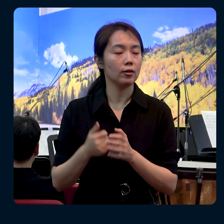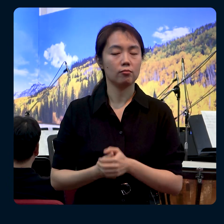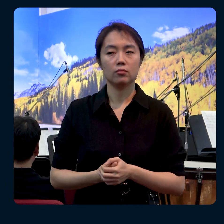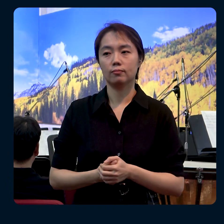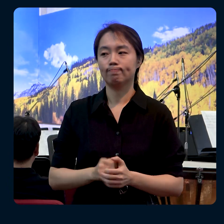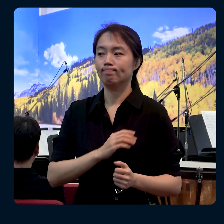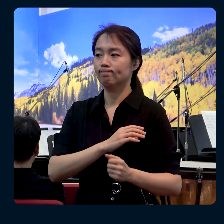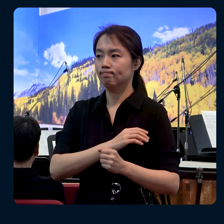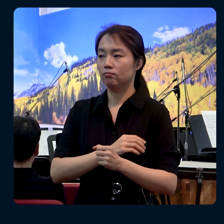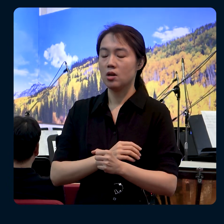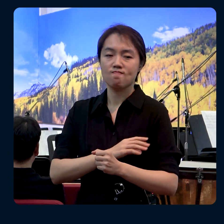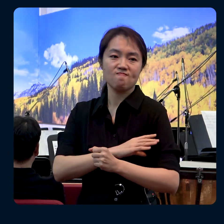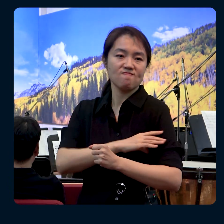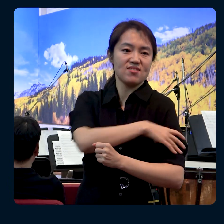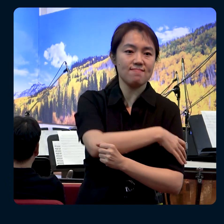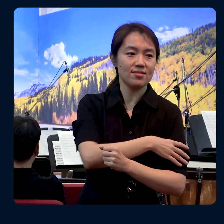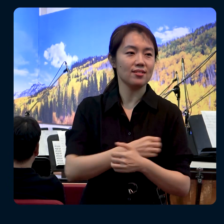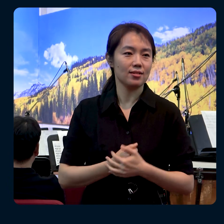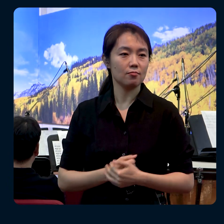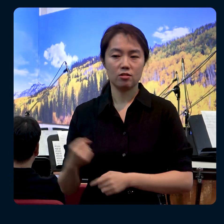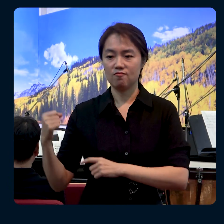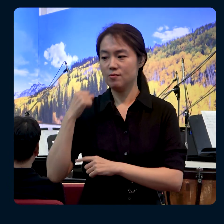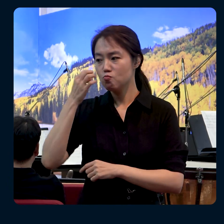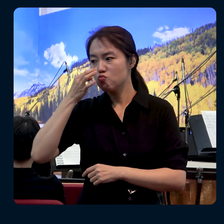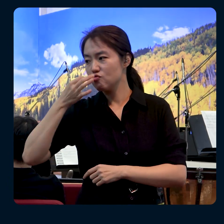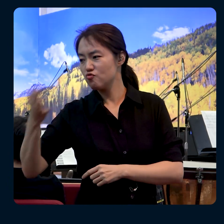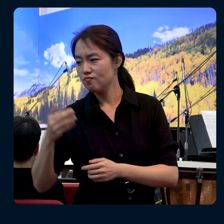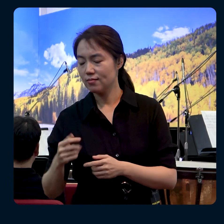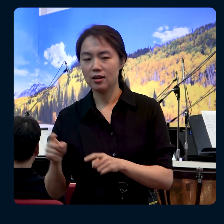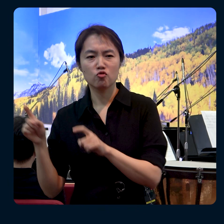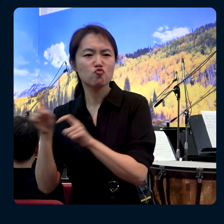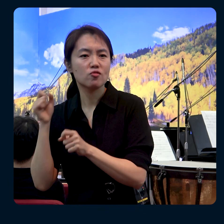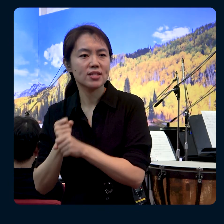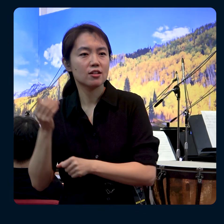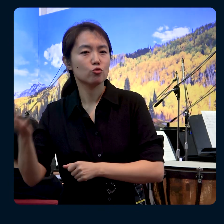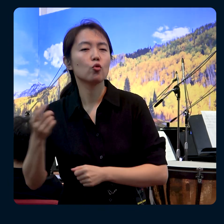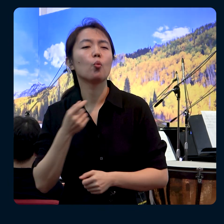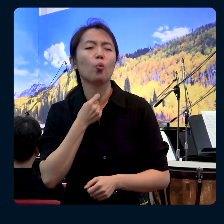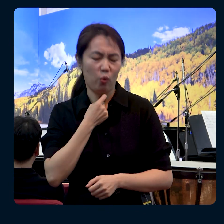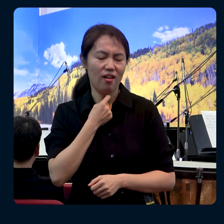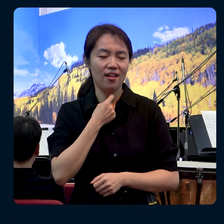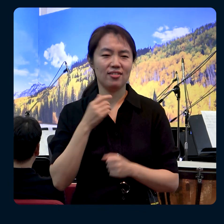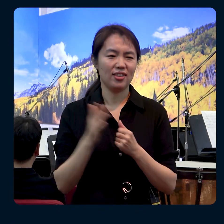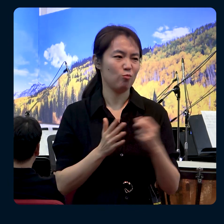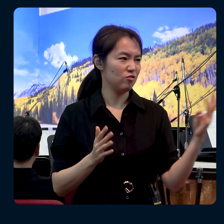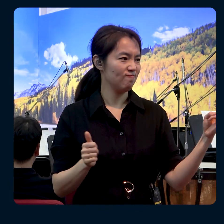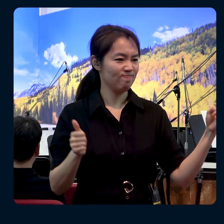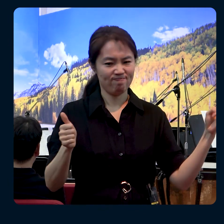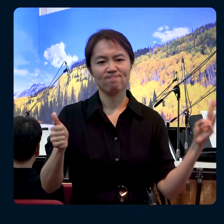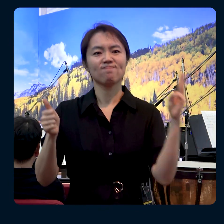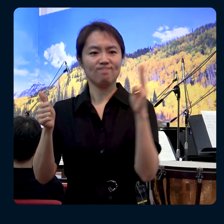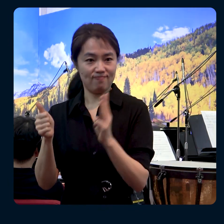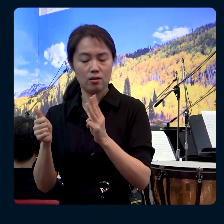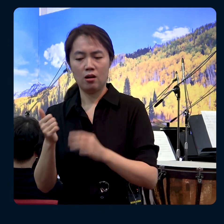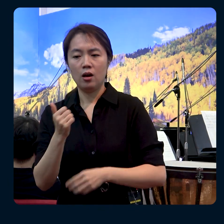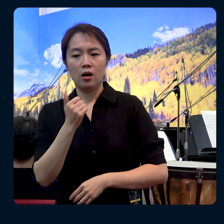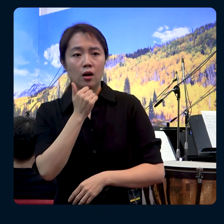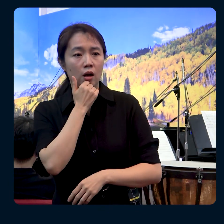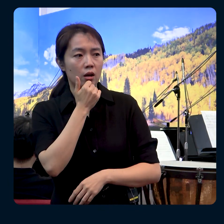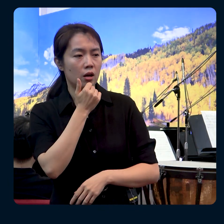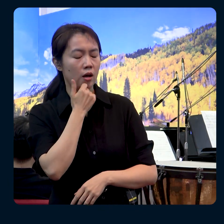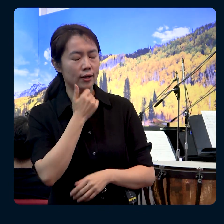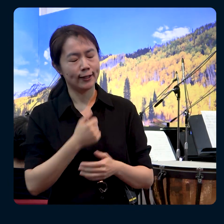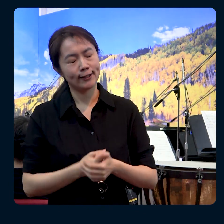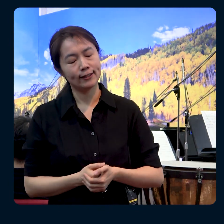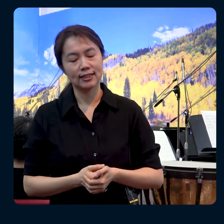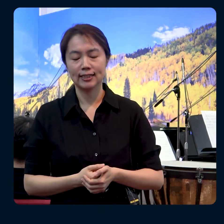말이에요. 예, 무력 시위하고 있는 거예요. 자, 그러다 보니까 이삭이 정말 힘들었어요. 우선 지난날 상처가